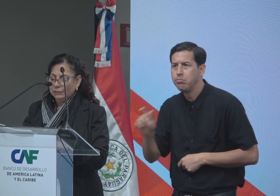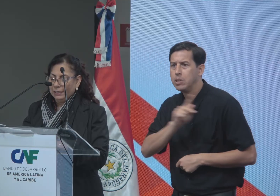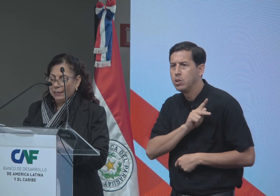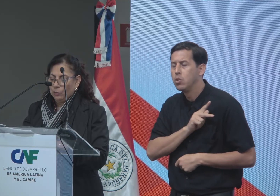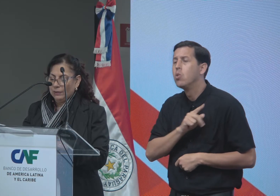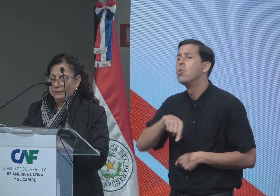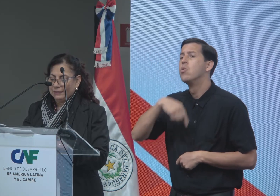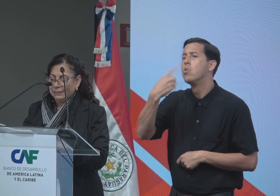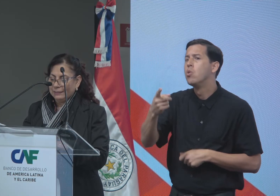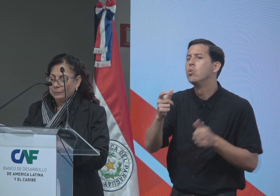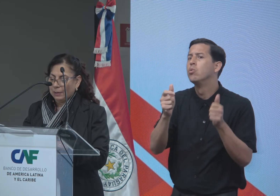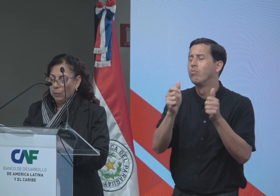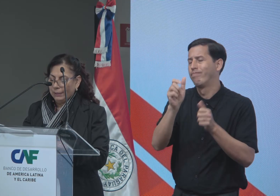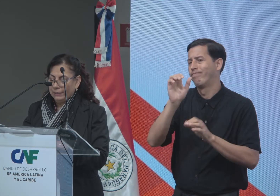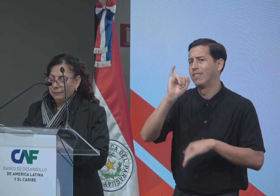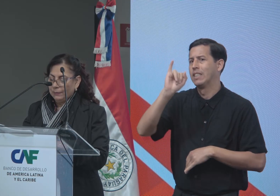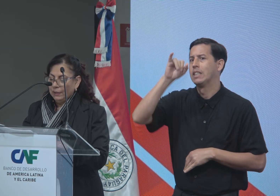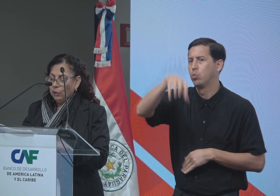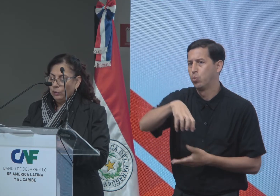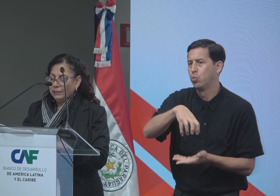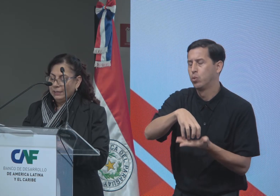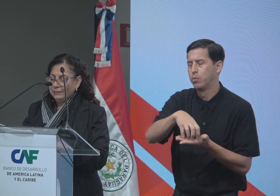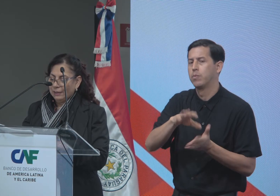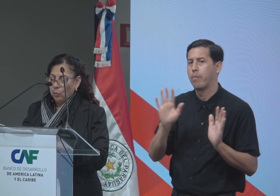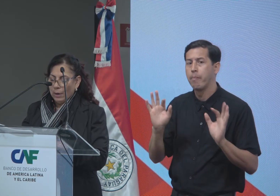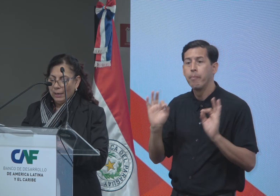difusión de lengua de señas paraguaya.